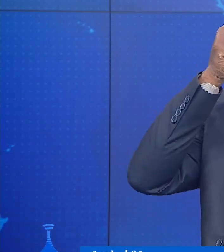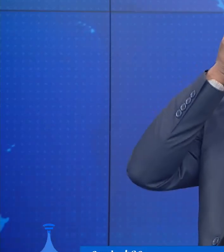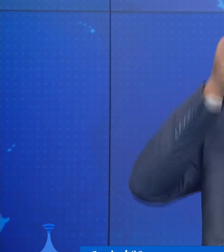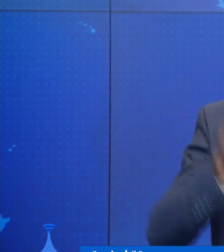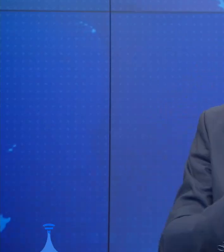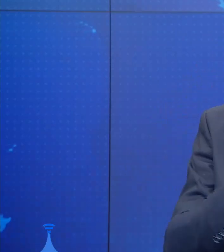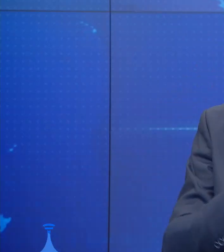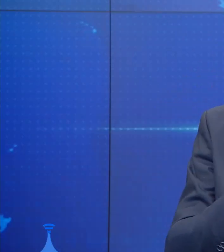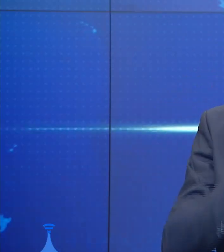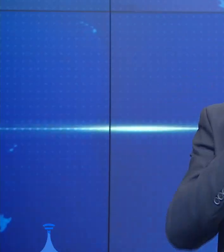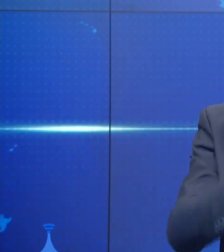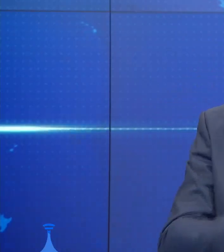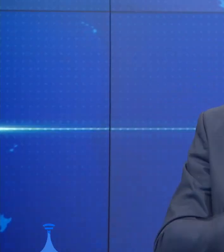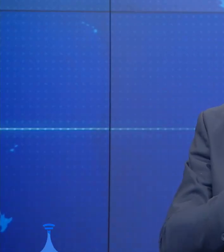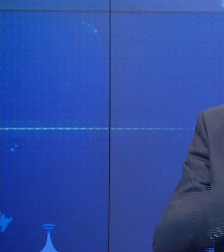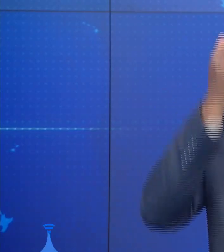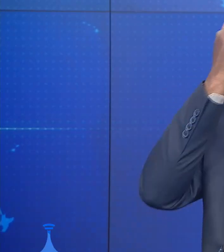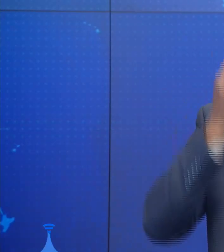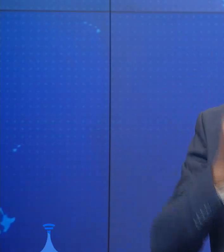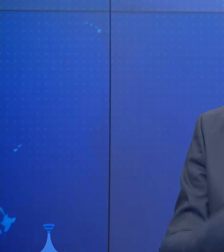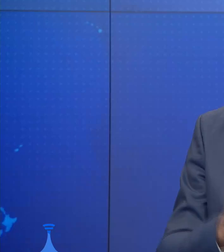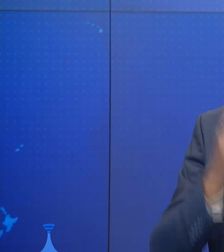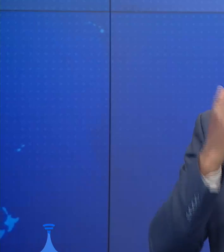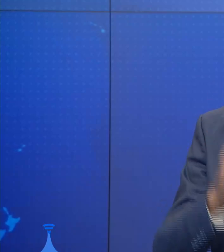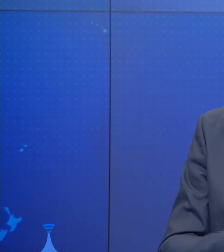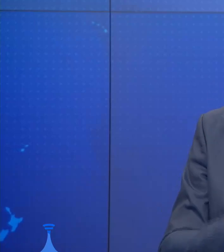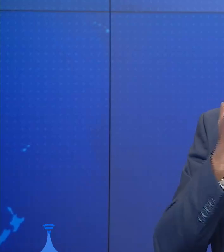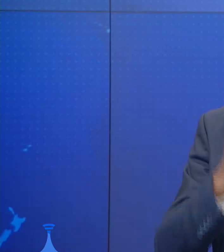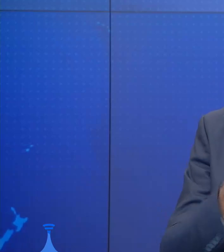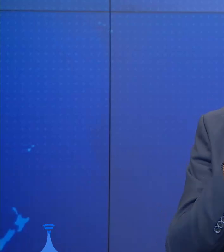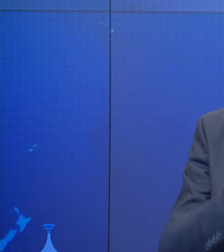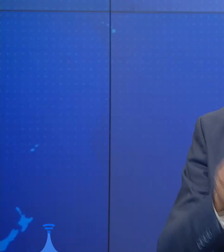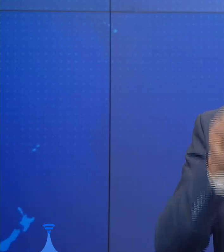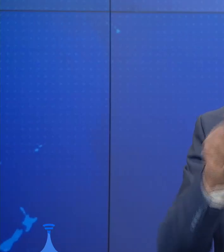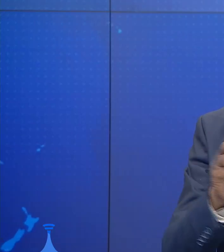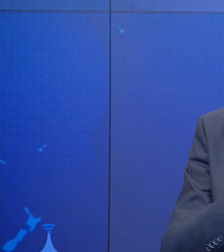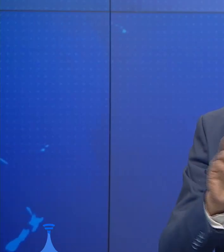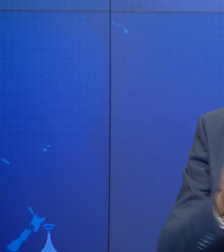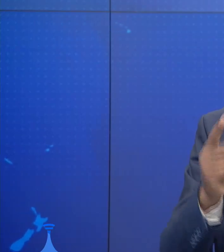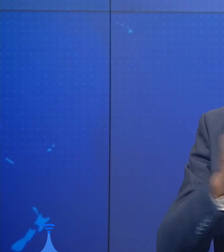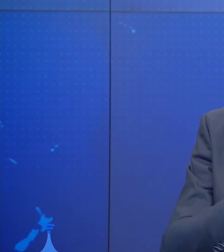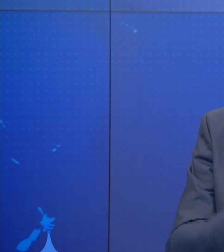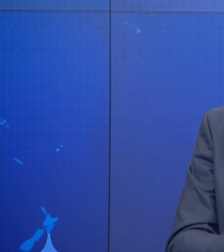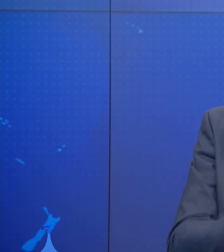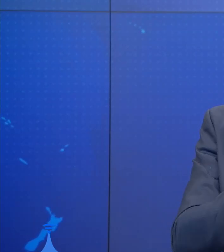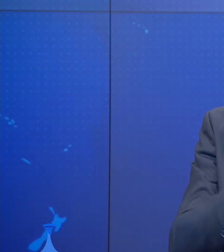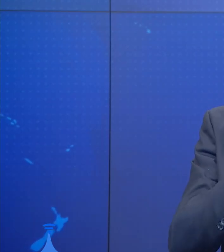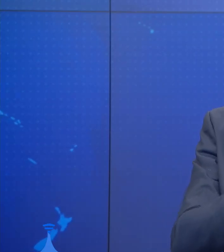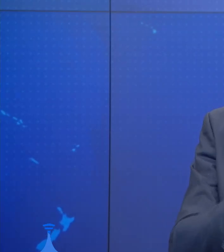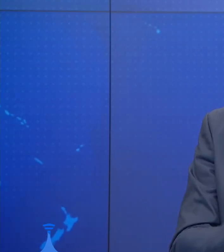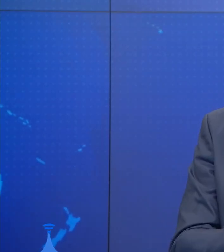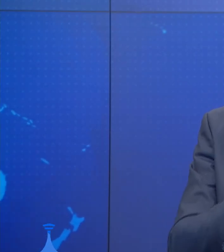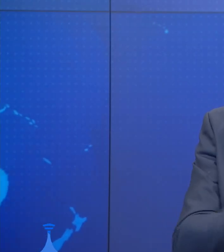ታዬ አጽቀሥላሴ ገለጹ። የዓለም የአእምሮ እድገት ውስንነት ወይም ዳውን ሲንድሮም ቀን